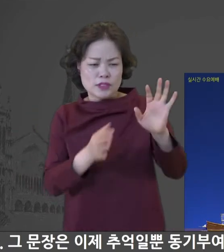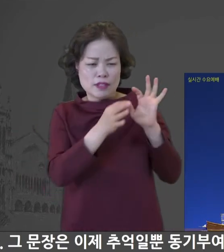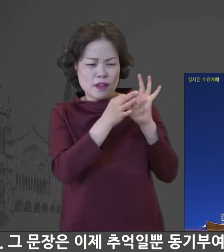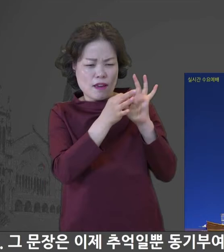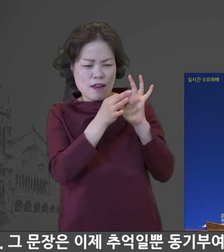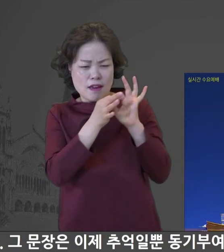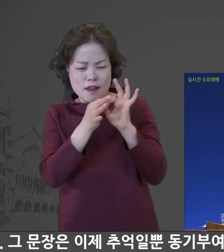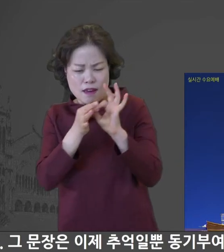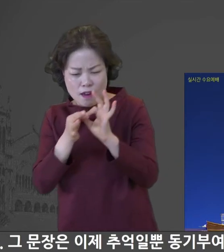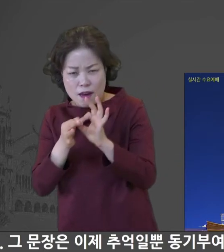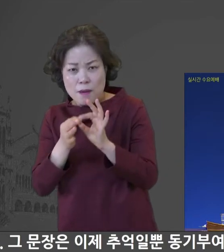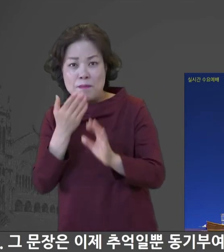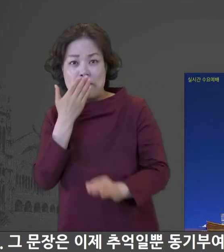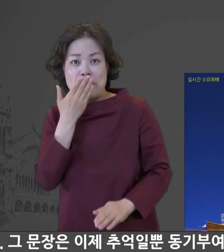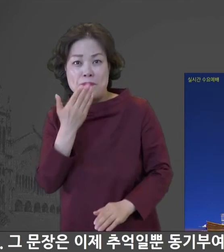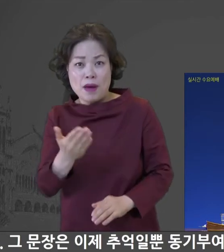지속적으로